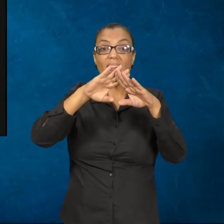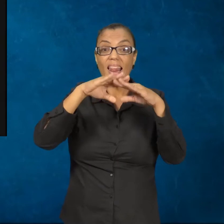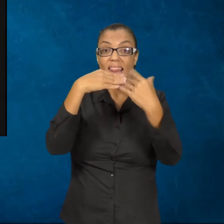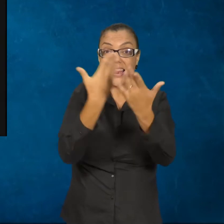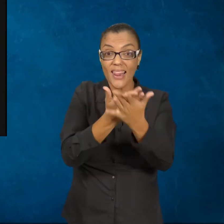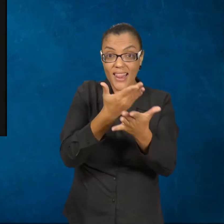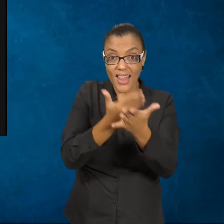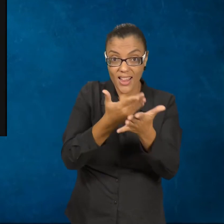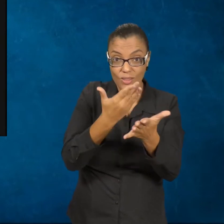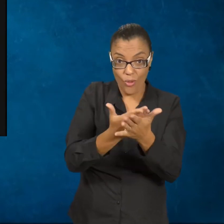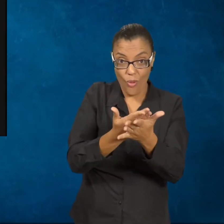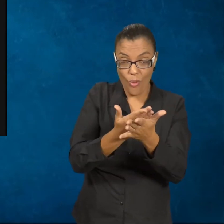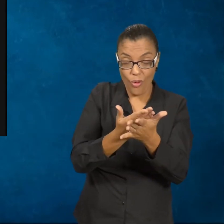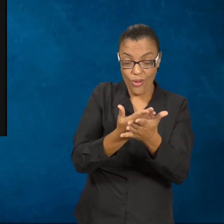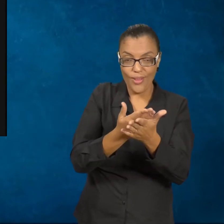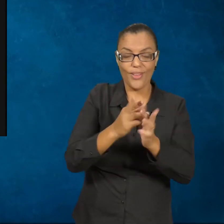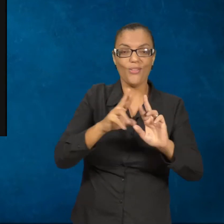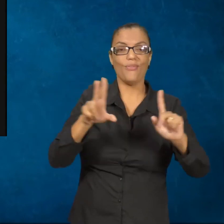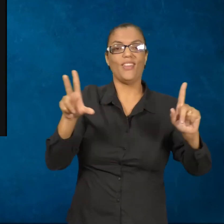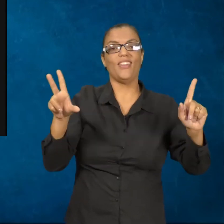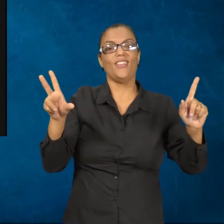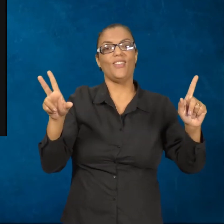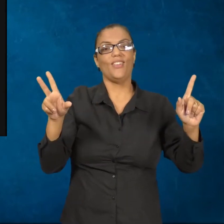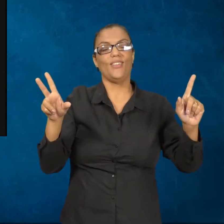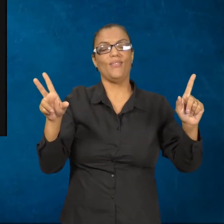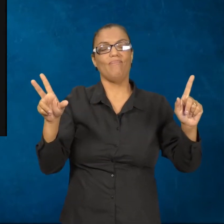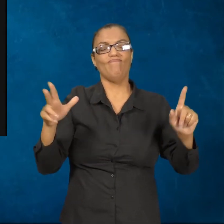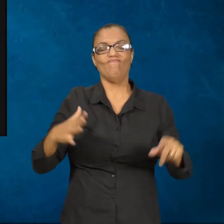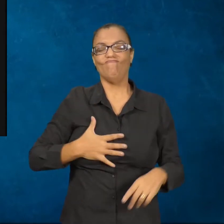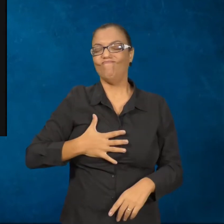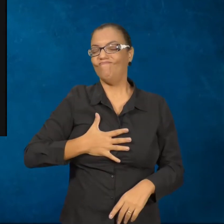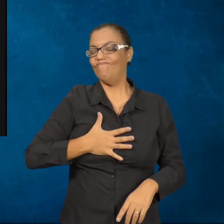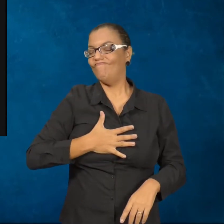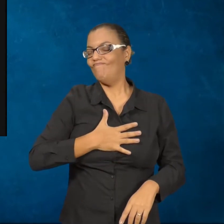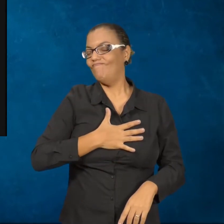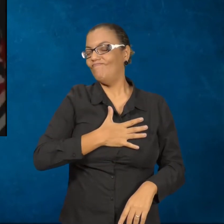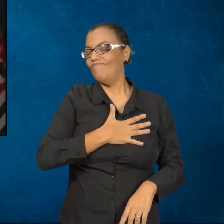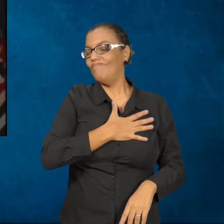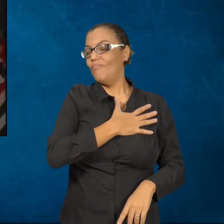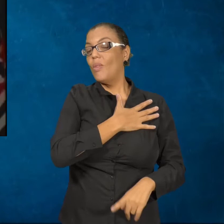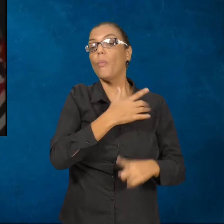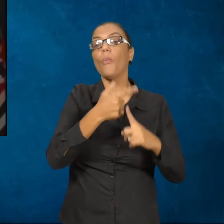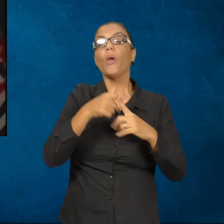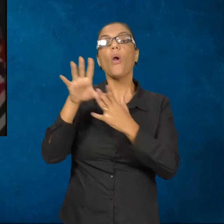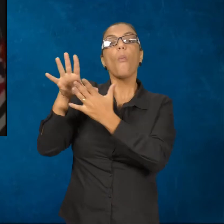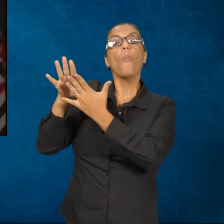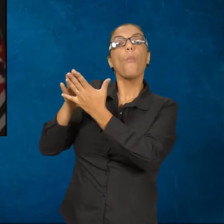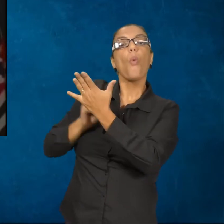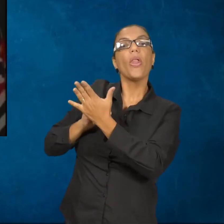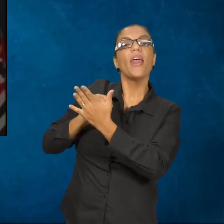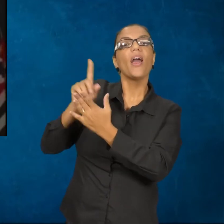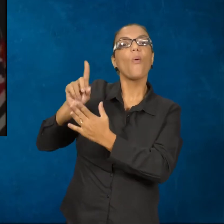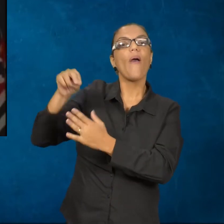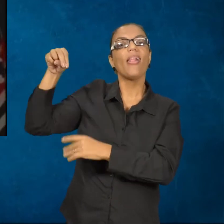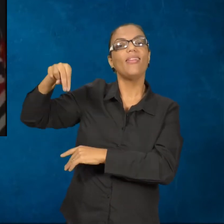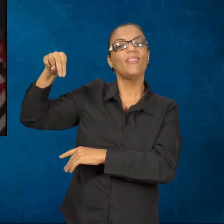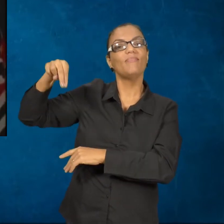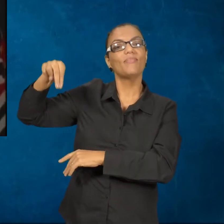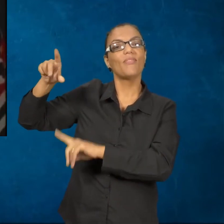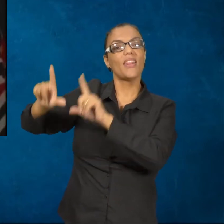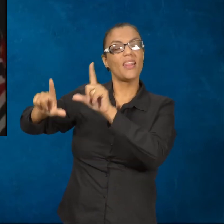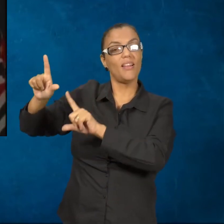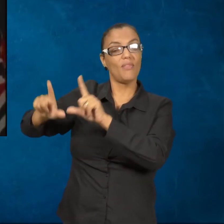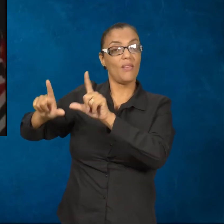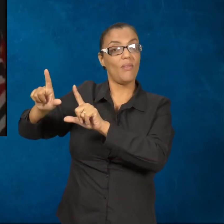tomando rebeldes como modelo, é horrível. Fazia. Não estou dizendo quebre a TV, mas pelo amor de